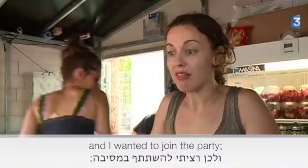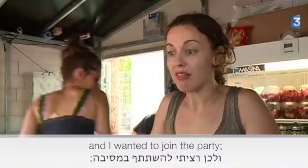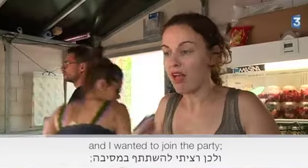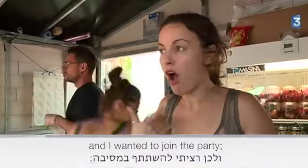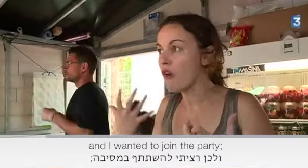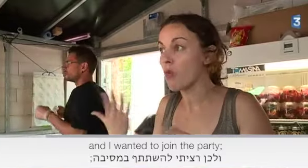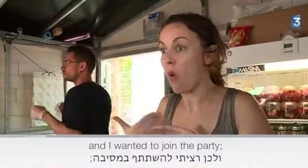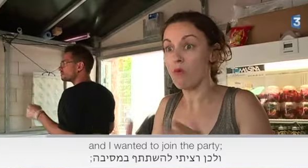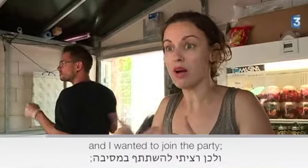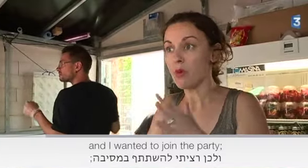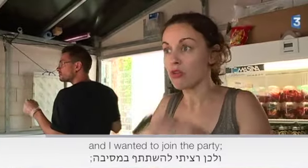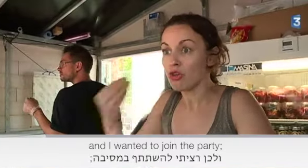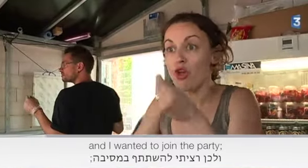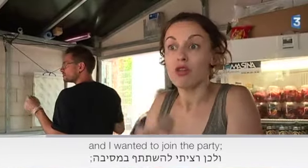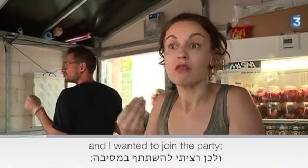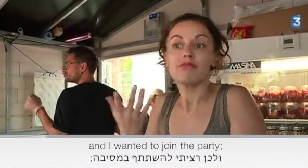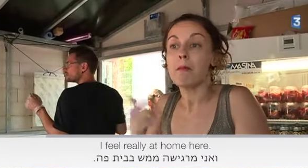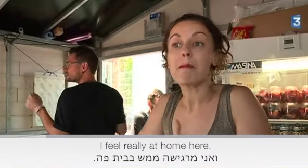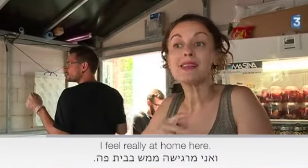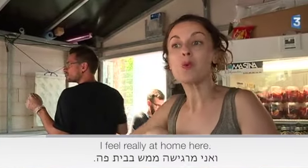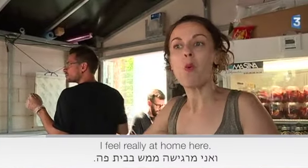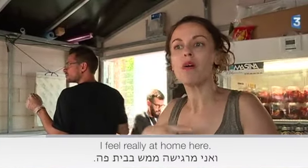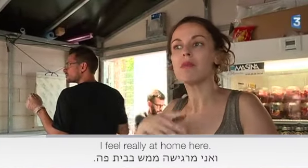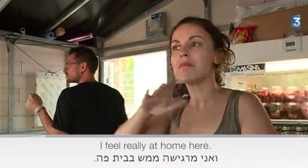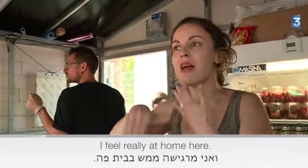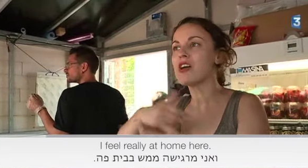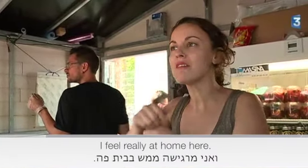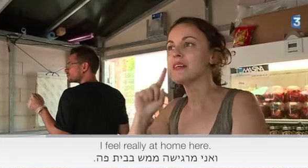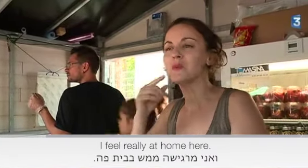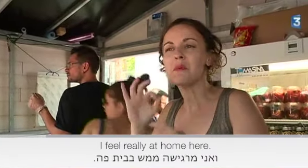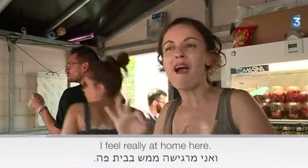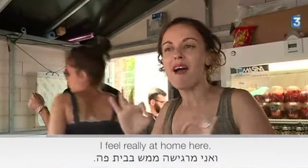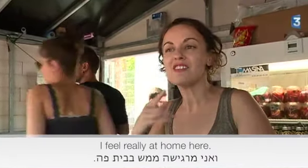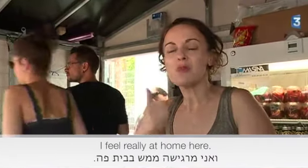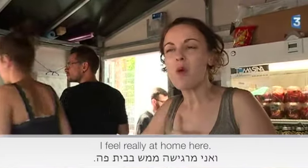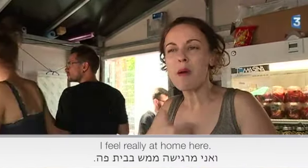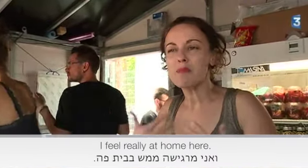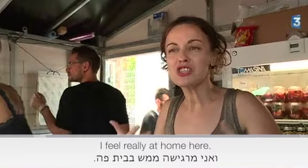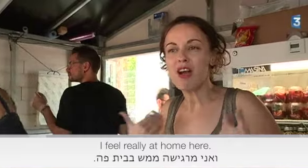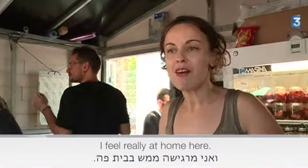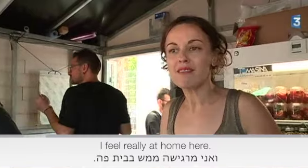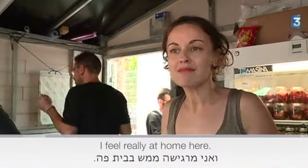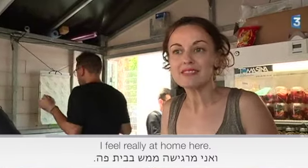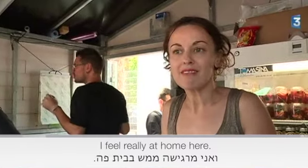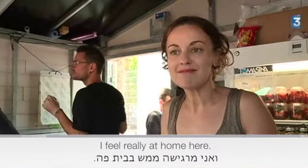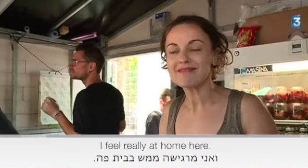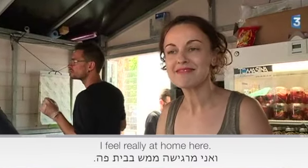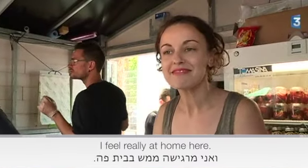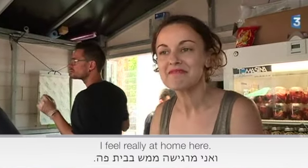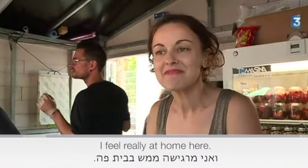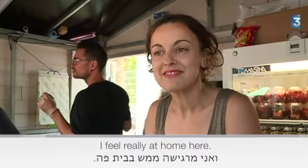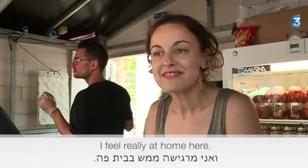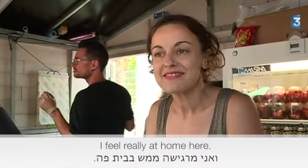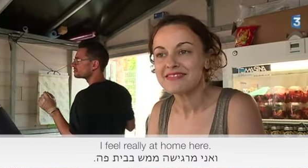et j'avais envie là de participer à la restauration. Donc je me sentais à ma place ici.